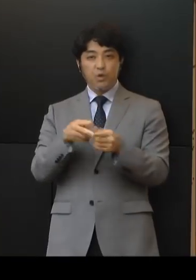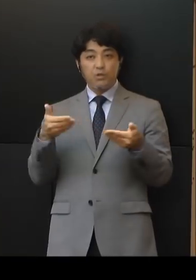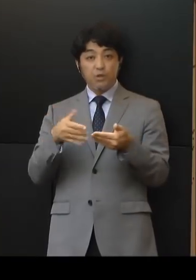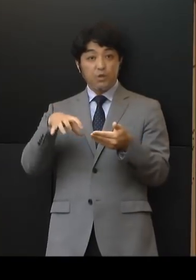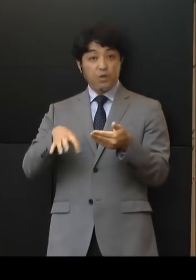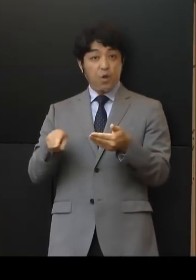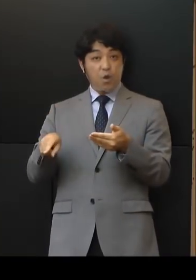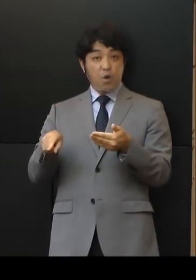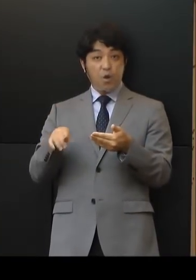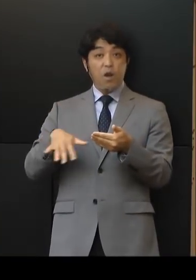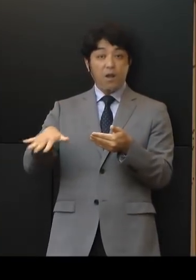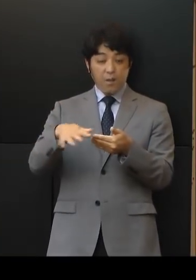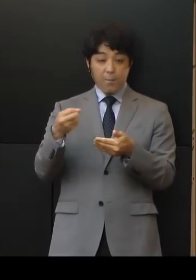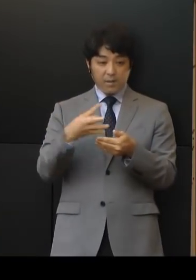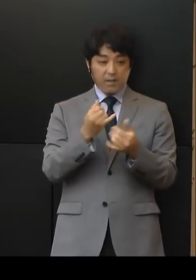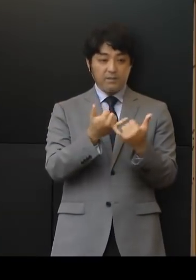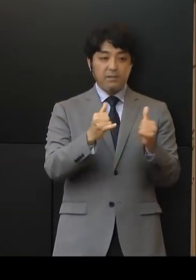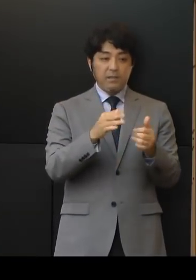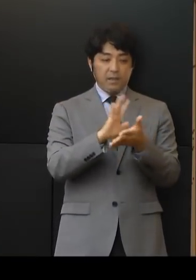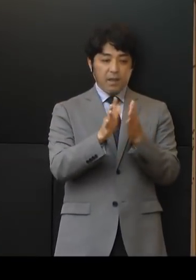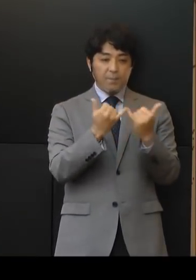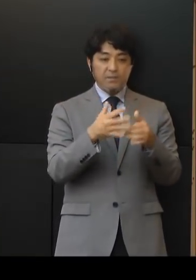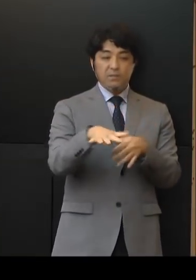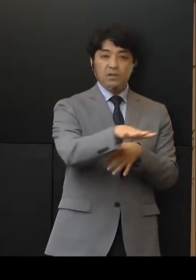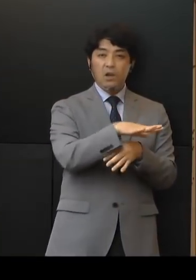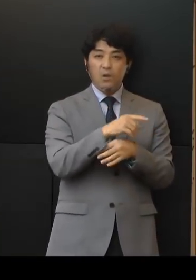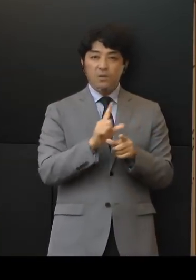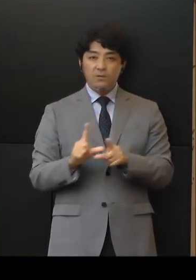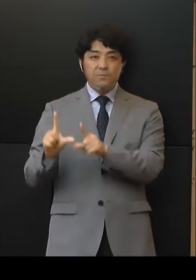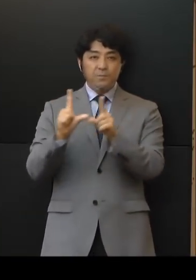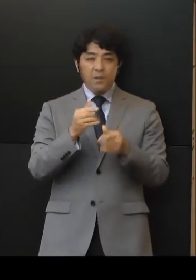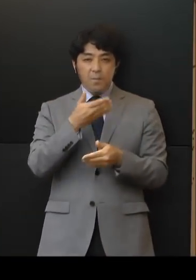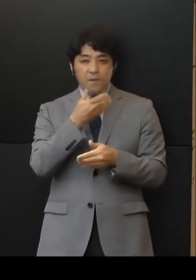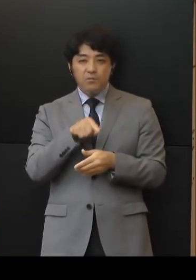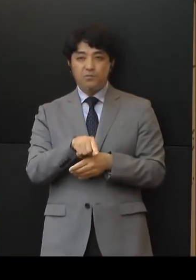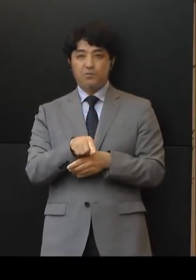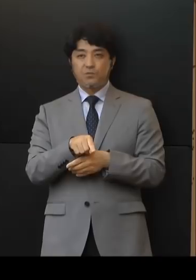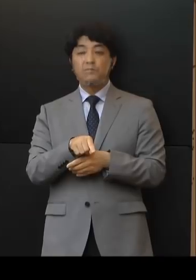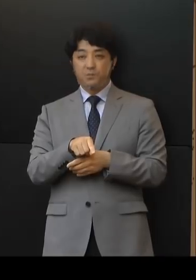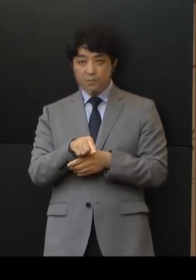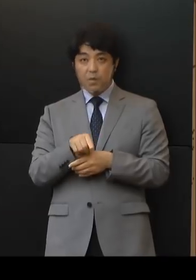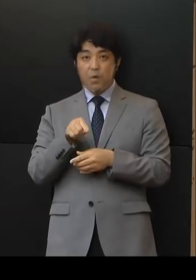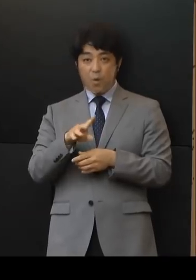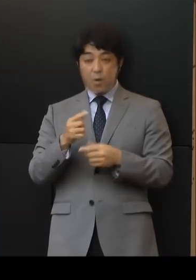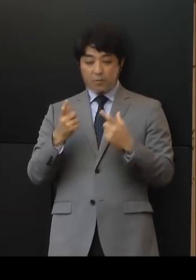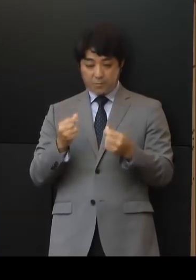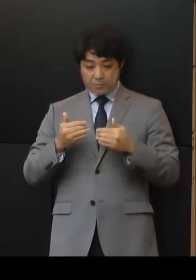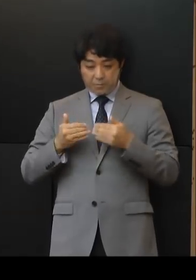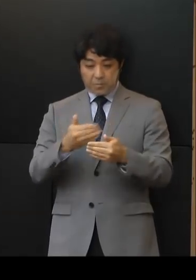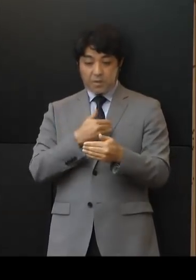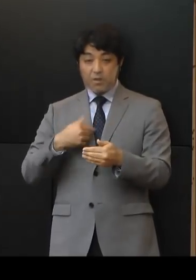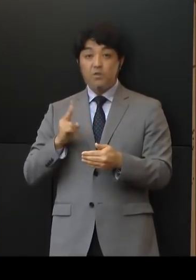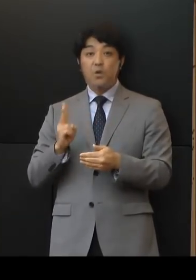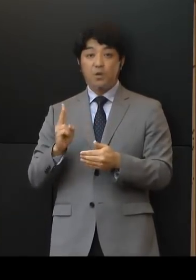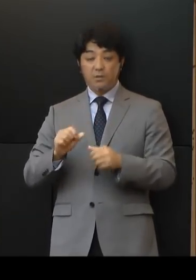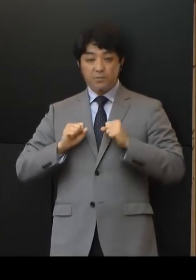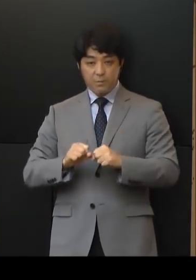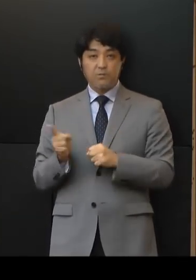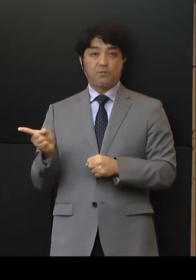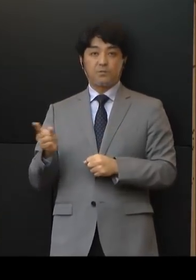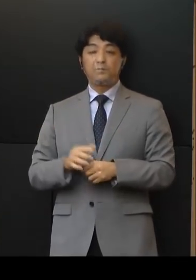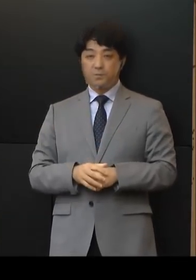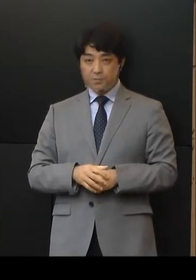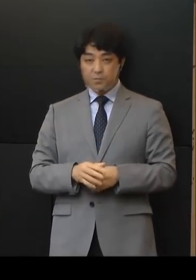生活を守り抜く取り組みを切れ目なく着実かつ迅速に講じてまいります。具体的には